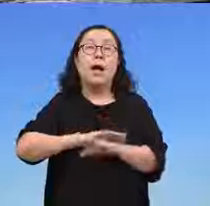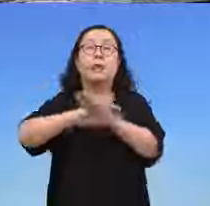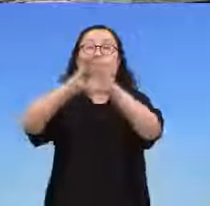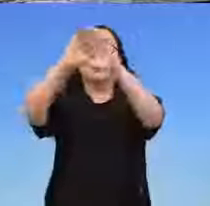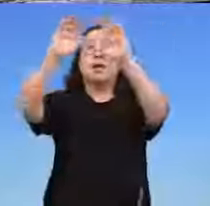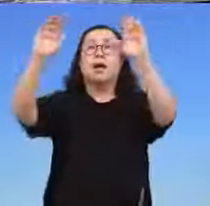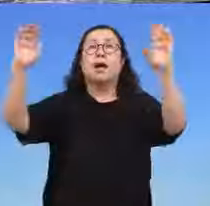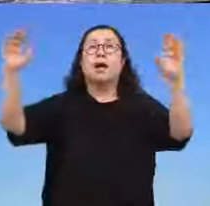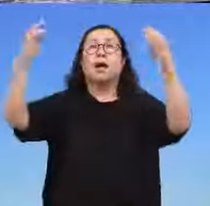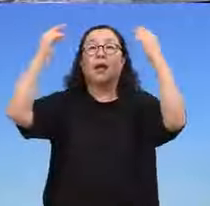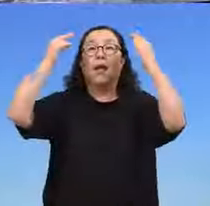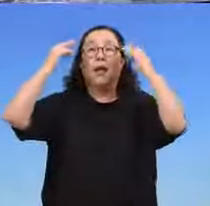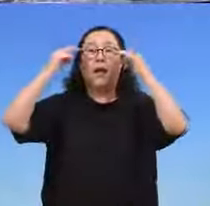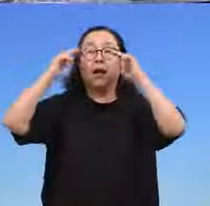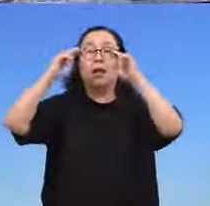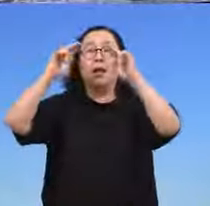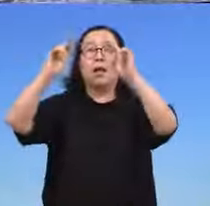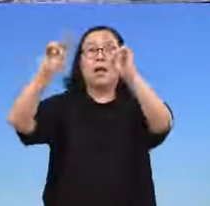하늘을 향해